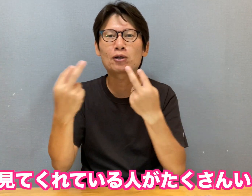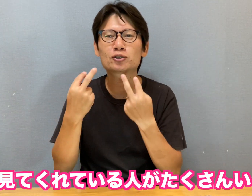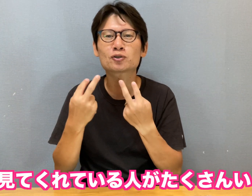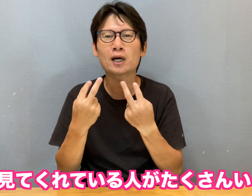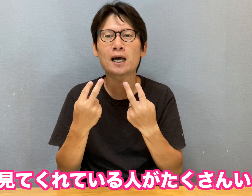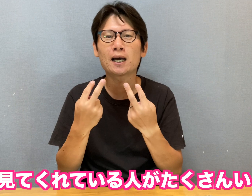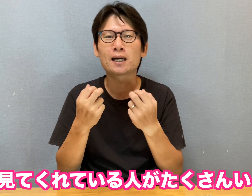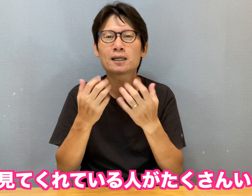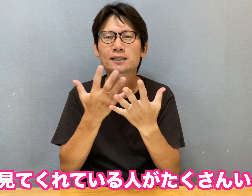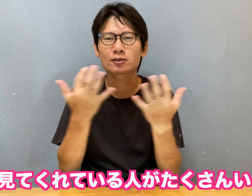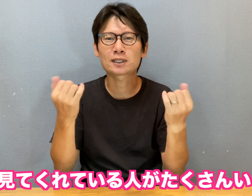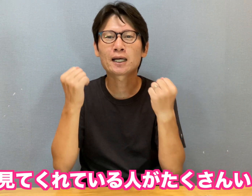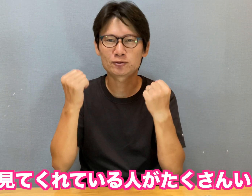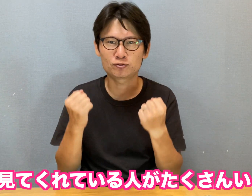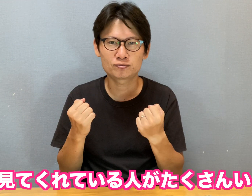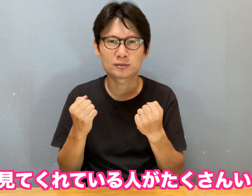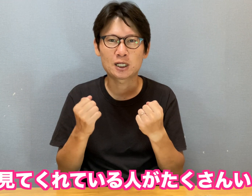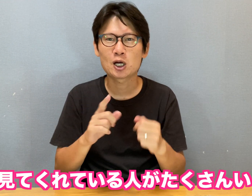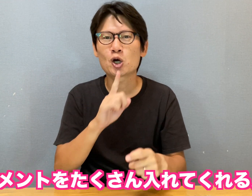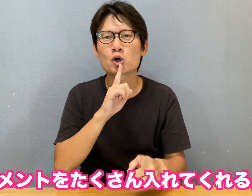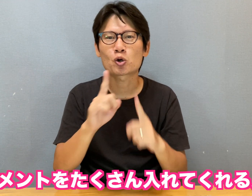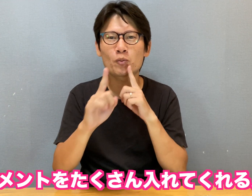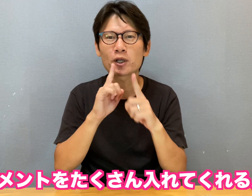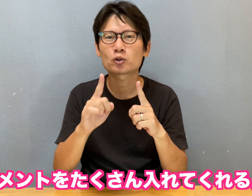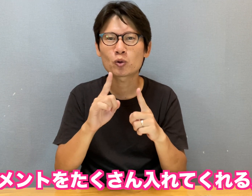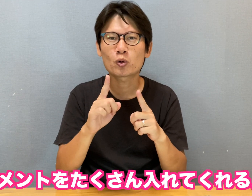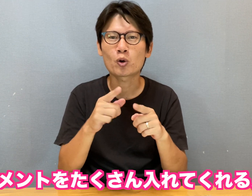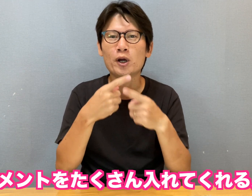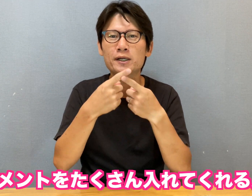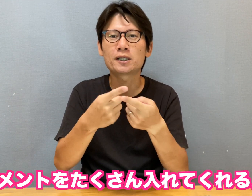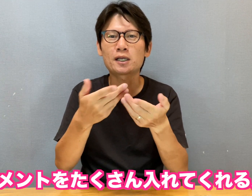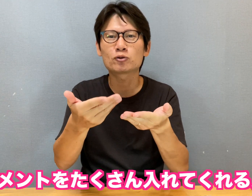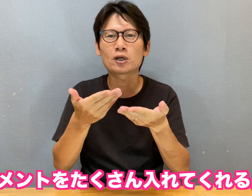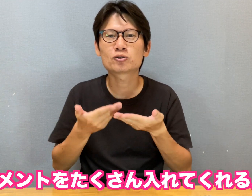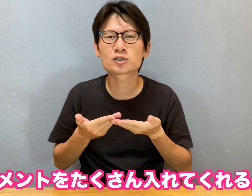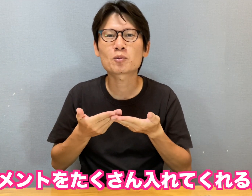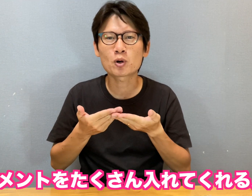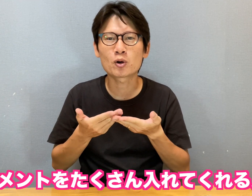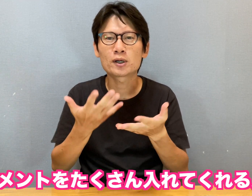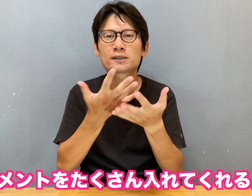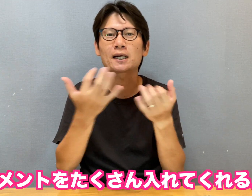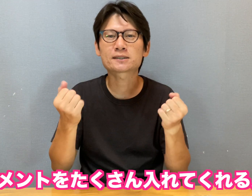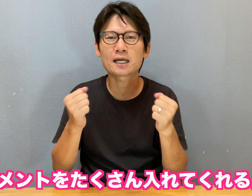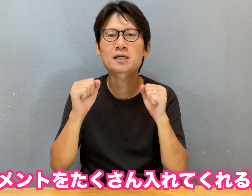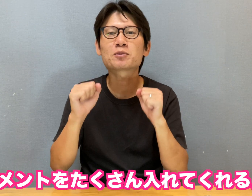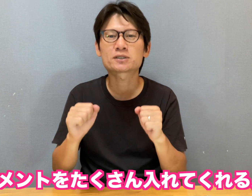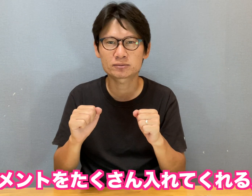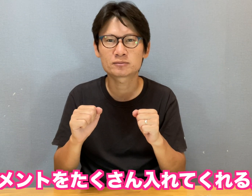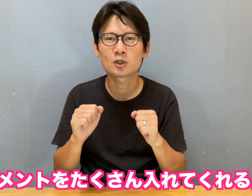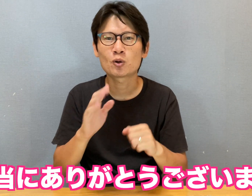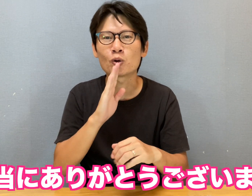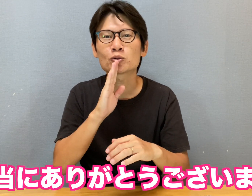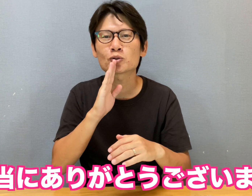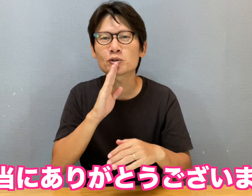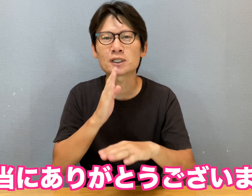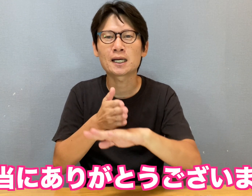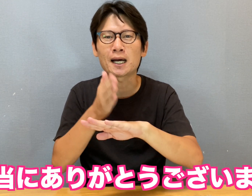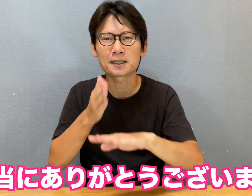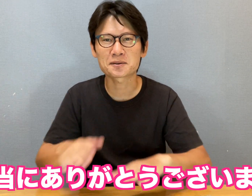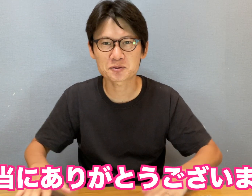人がたくさんいる、コメントを入れてくれる人もたくさんいます。本当にありがとうござい